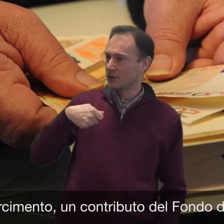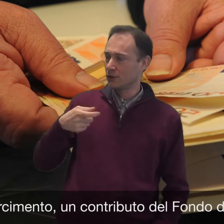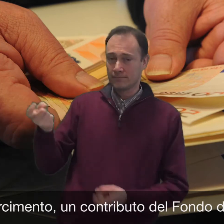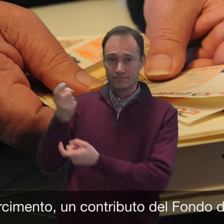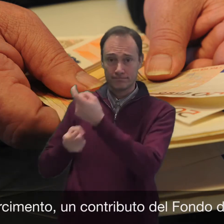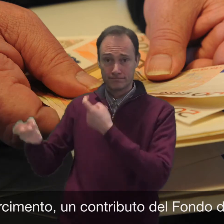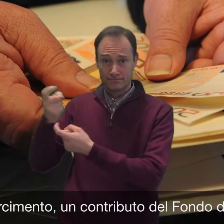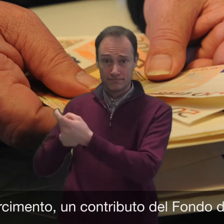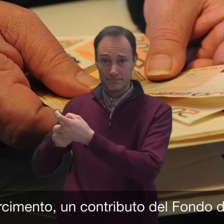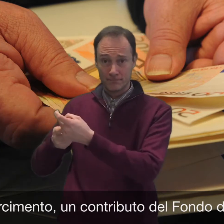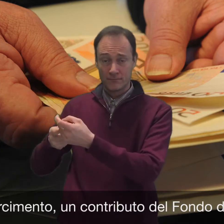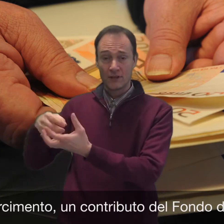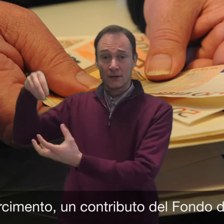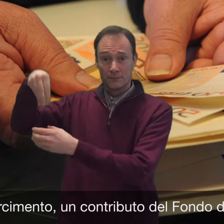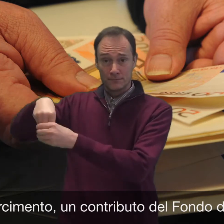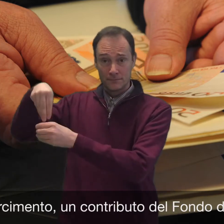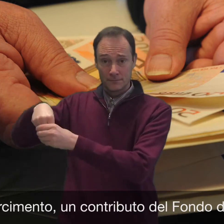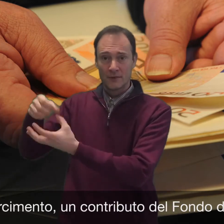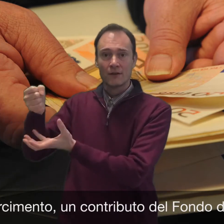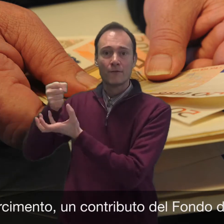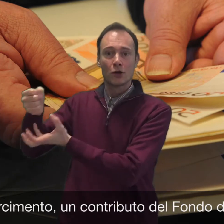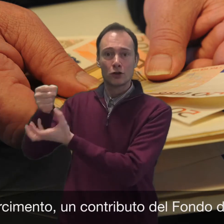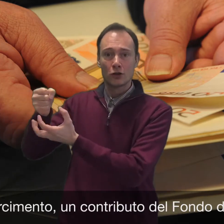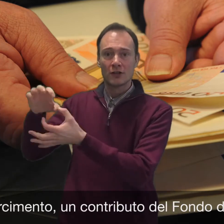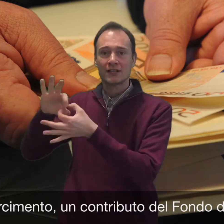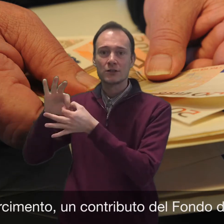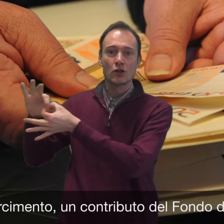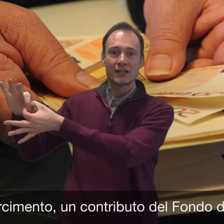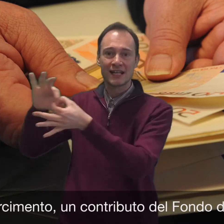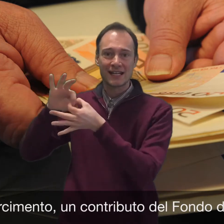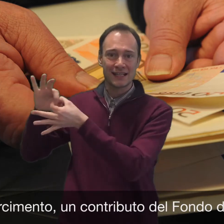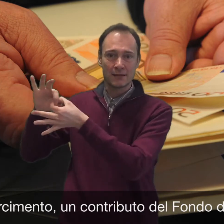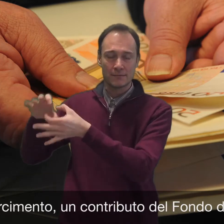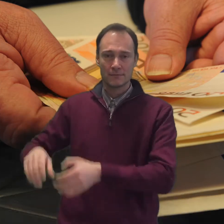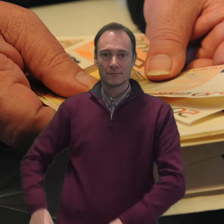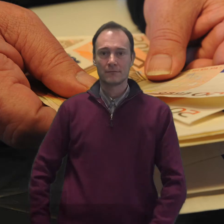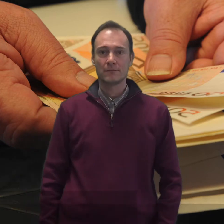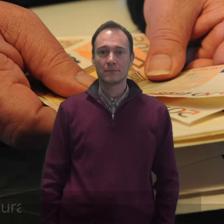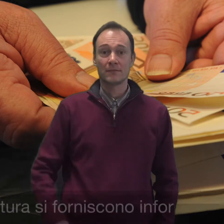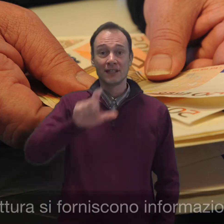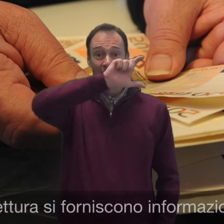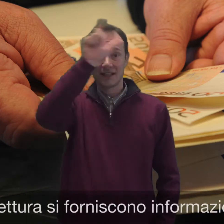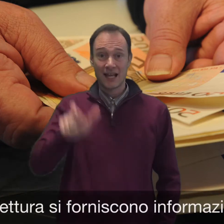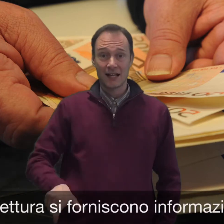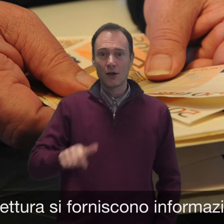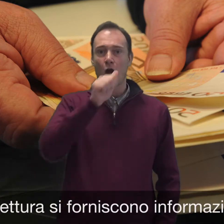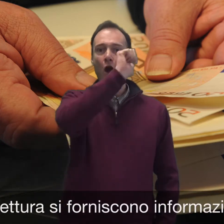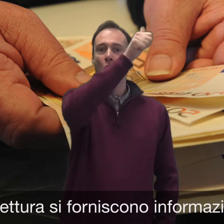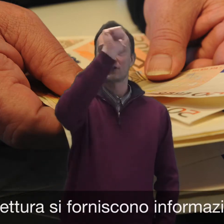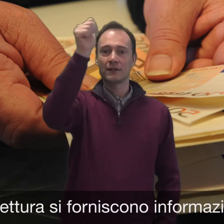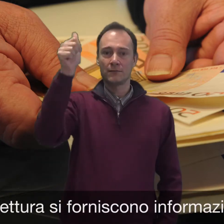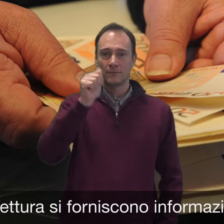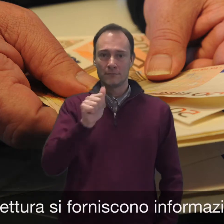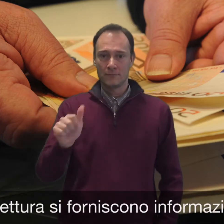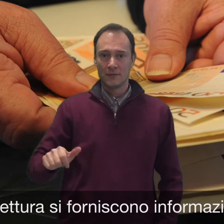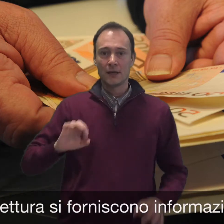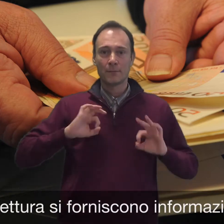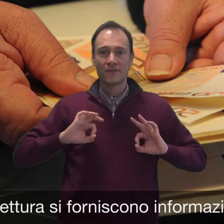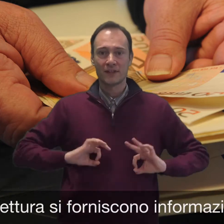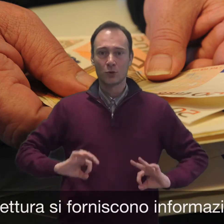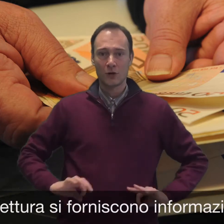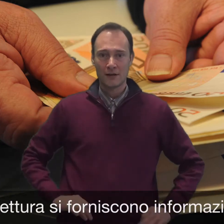contributo del fondo di solidarietà in ogni prefettura si